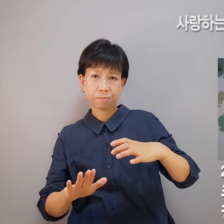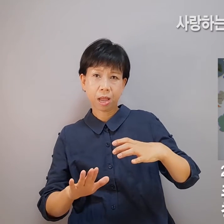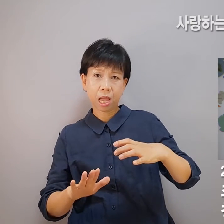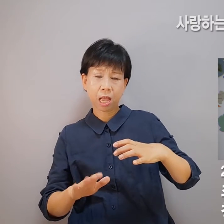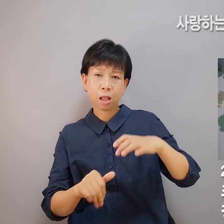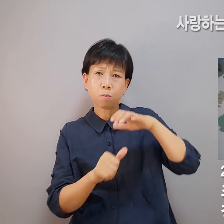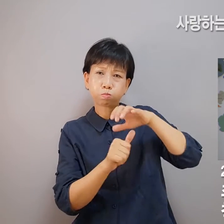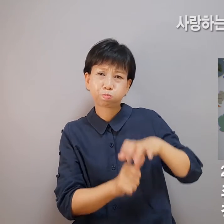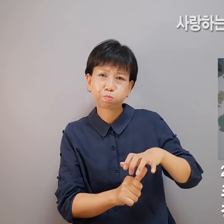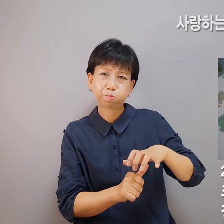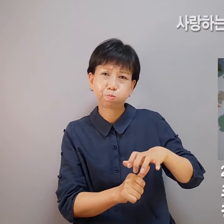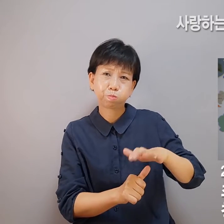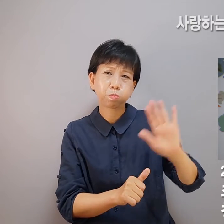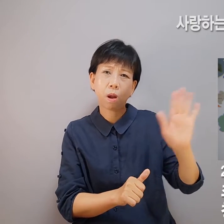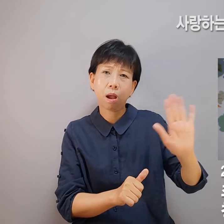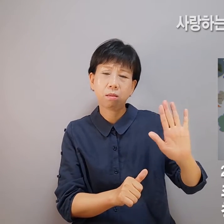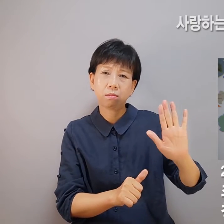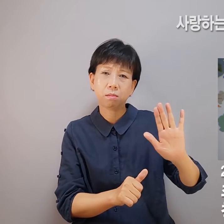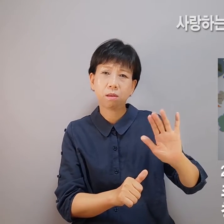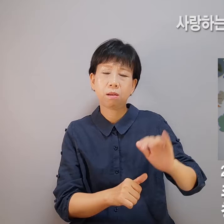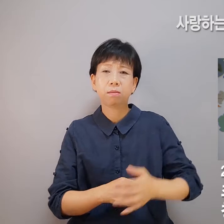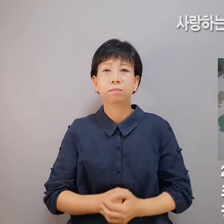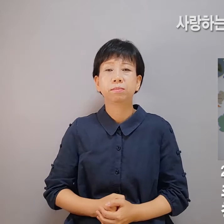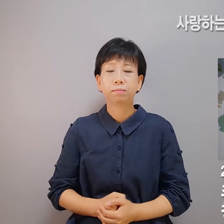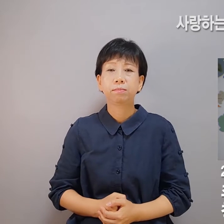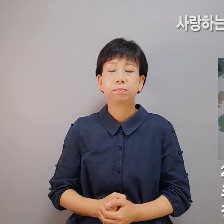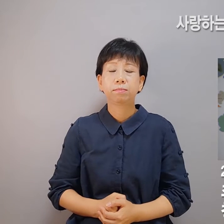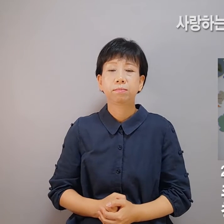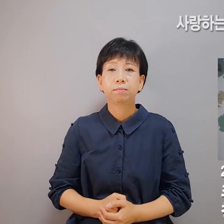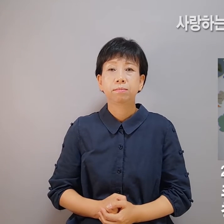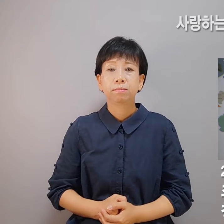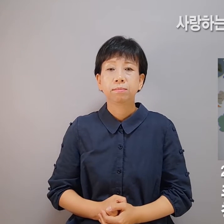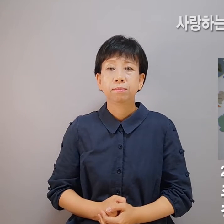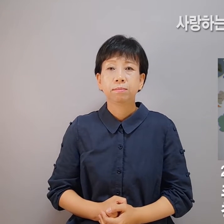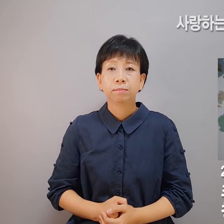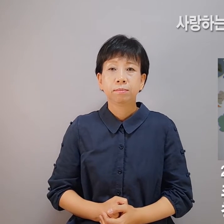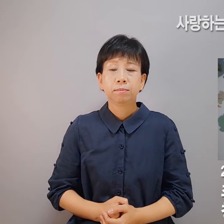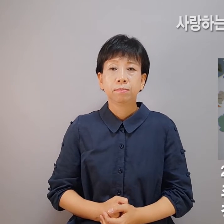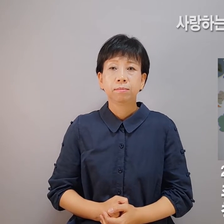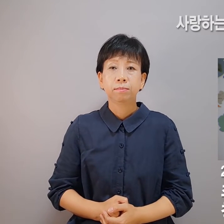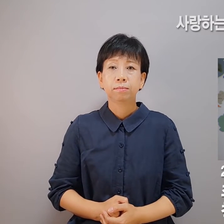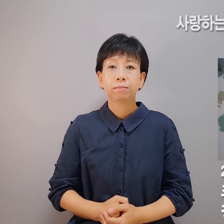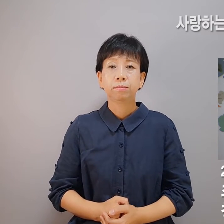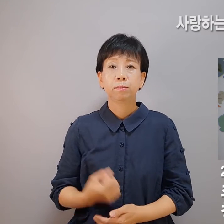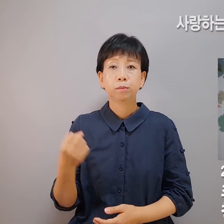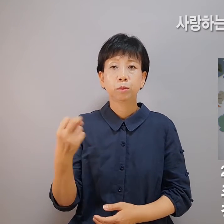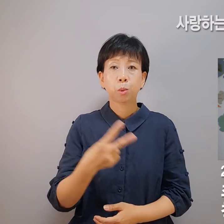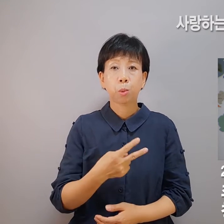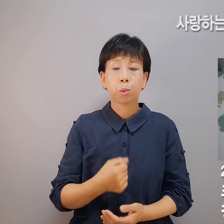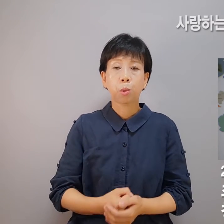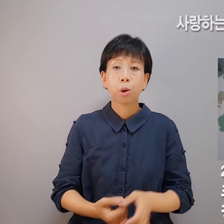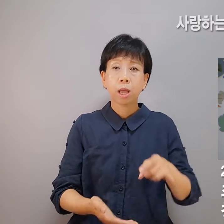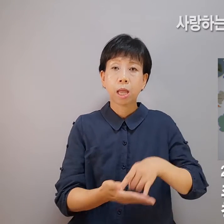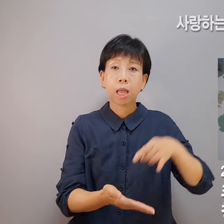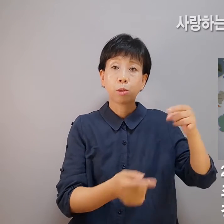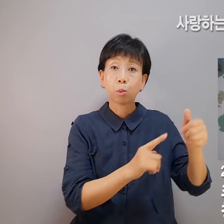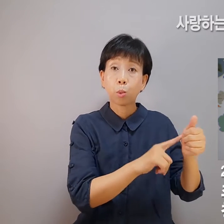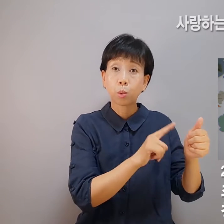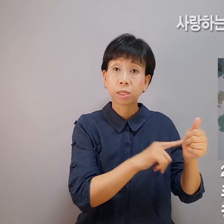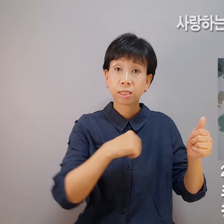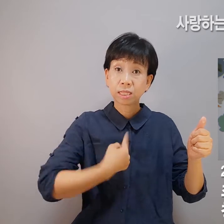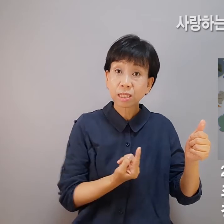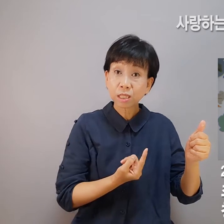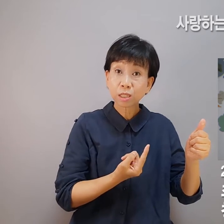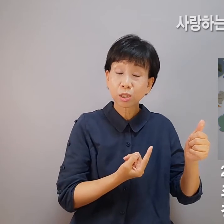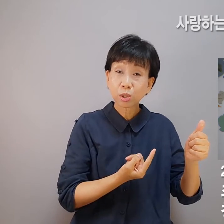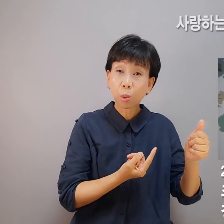지배받지 않았다라는 표현이 되겠습니다. 또 한 가지가 있어요. 에녹이 옮겨간 것이 아니라